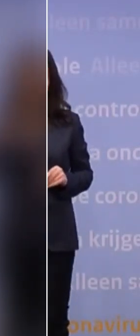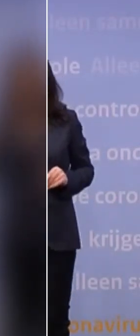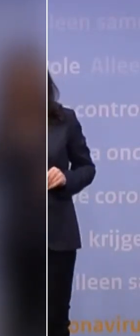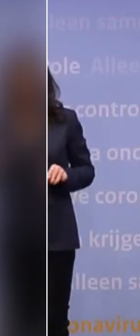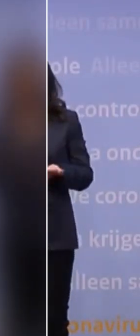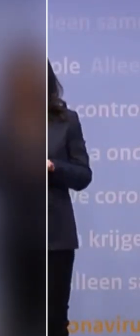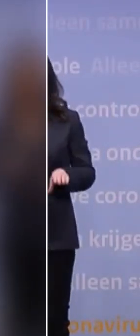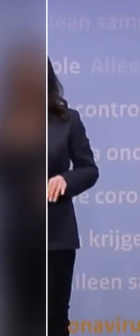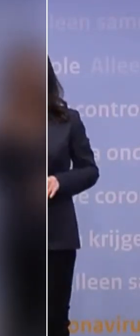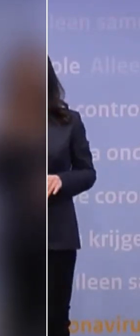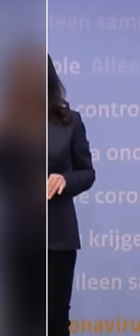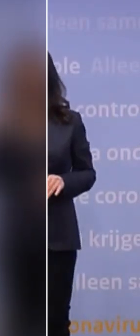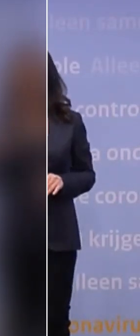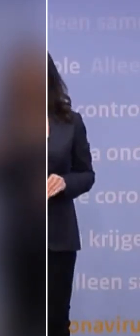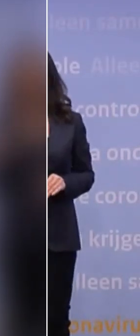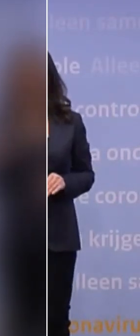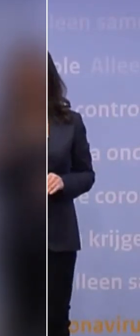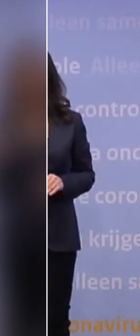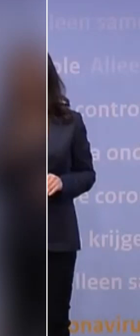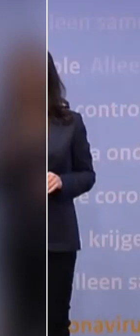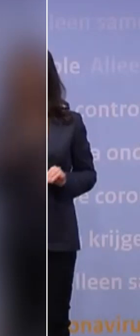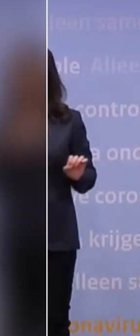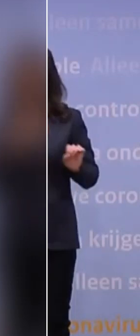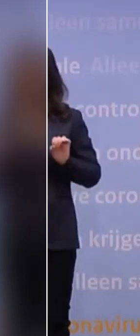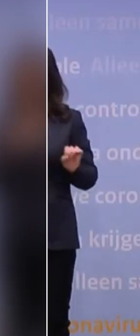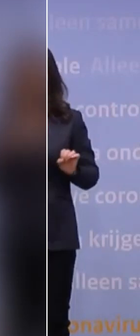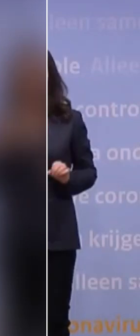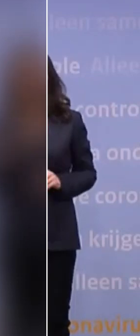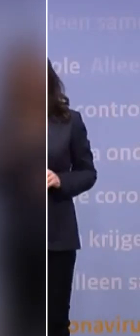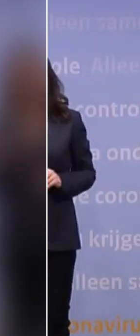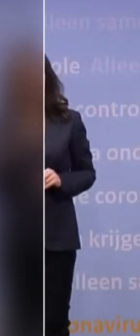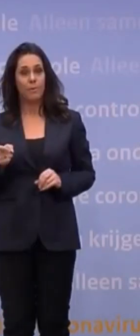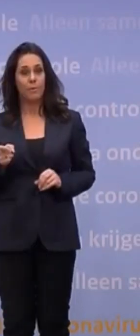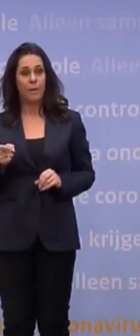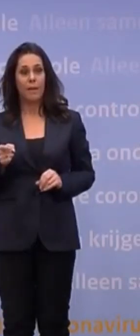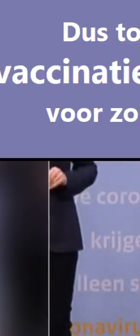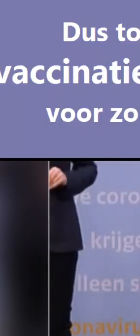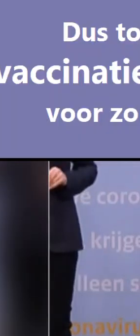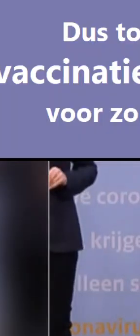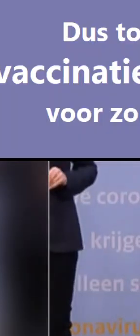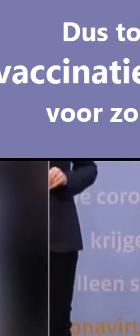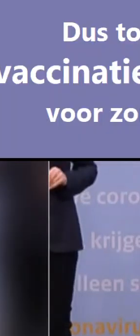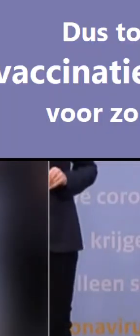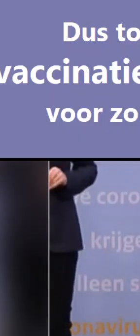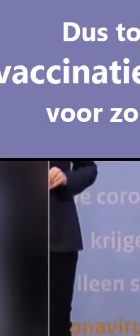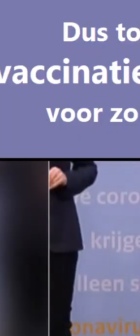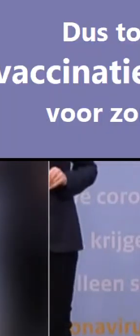prik hebt gevaccineerd, waardoor ze bescherming hebben om opgenomen te worden in een ziekenhuis.